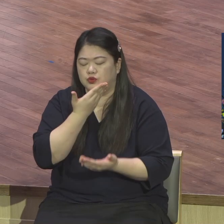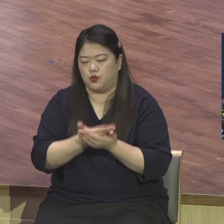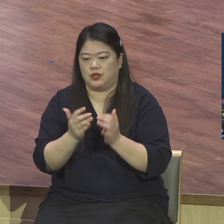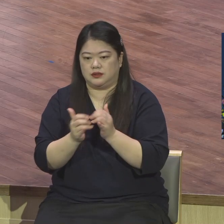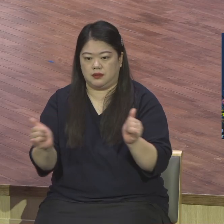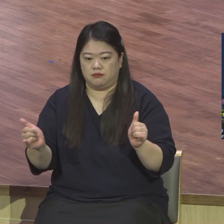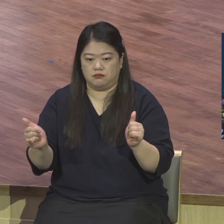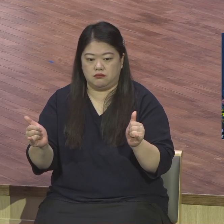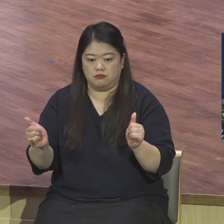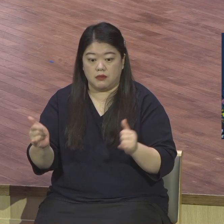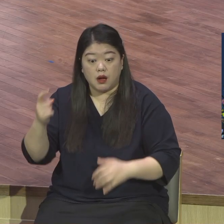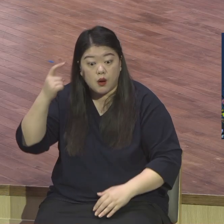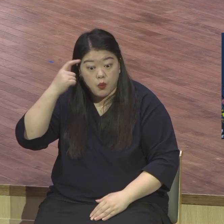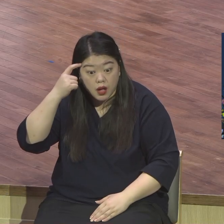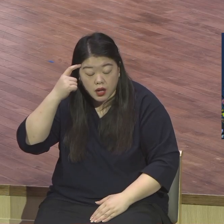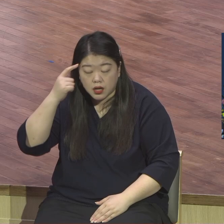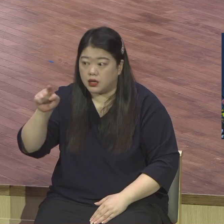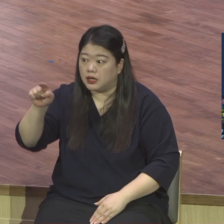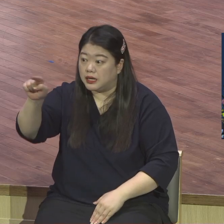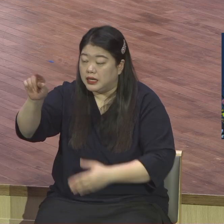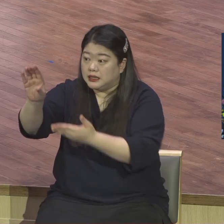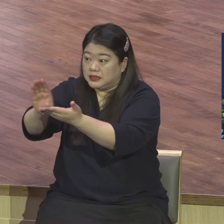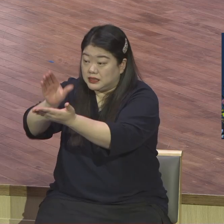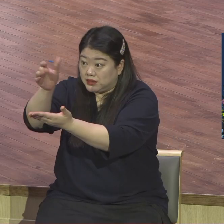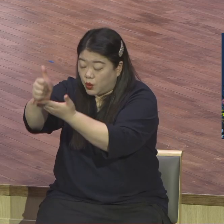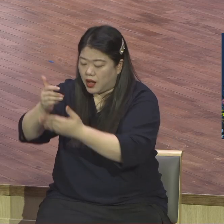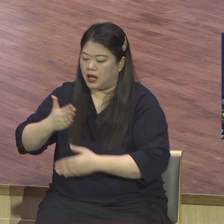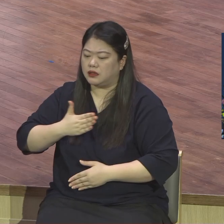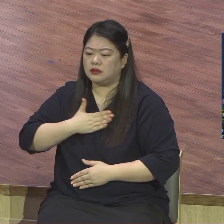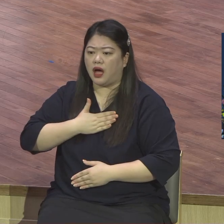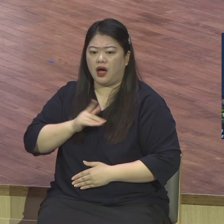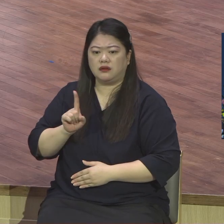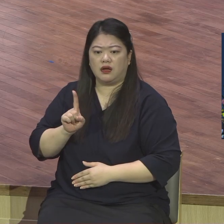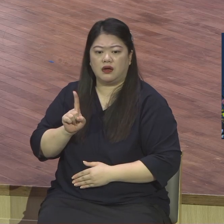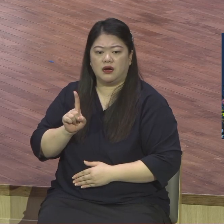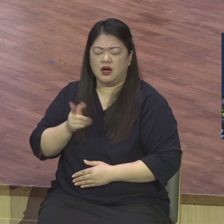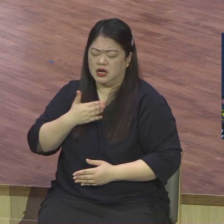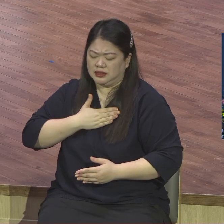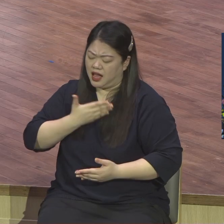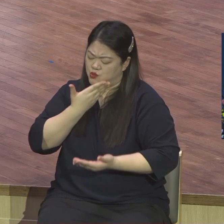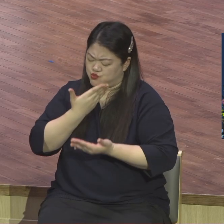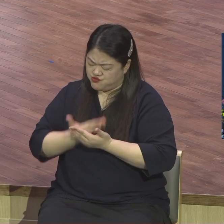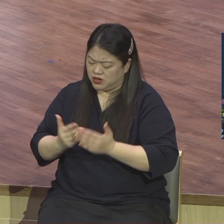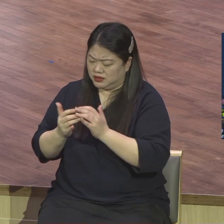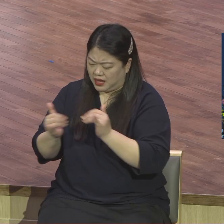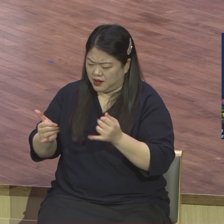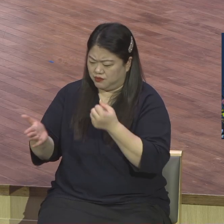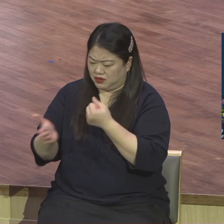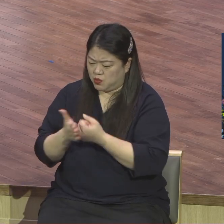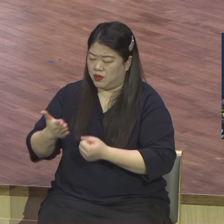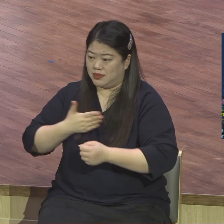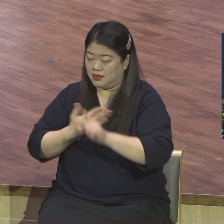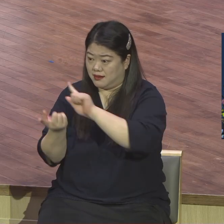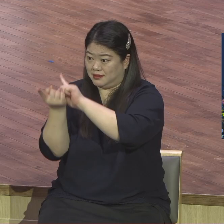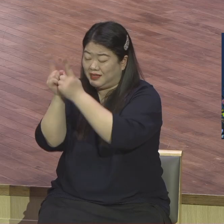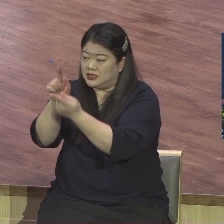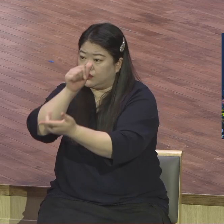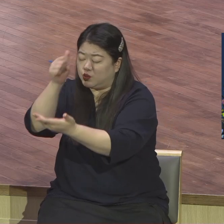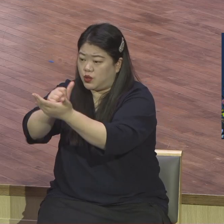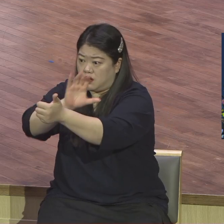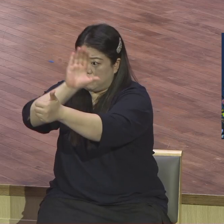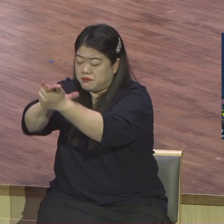나를 구원해 주실 것이다. 나 하나가 얼마나 존귀한 존재인가 하는 것을 강조하고 있어요.